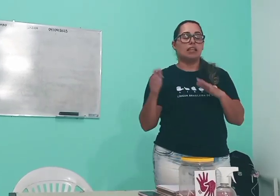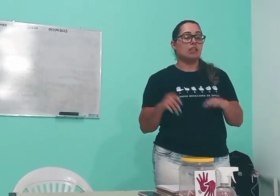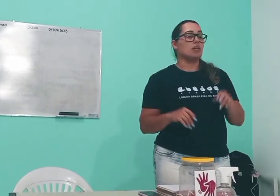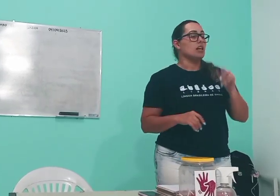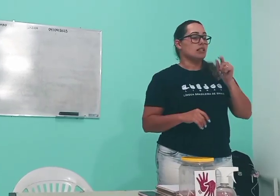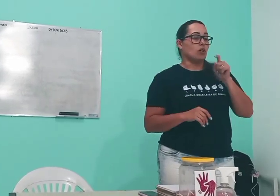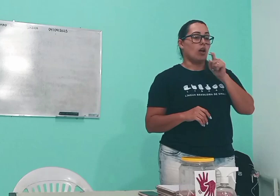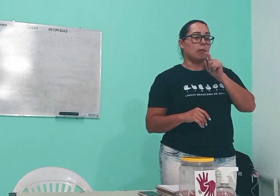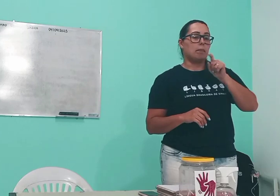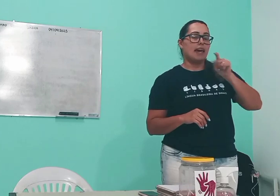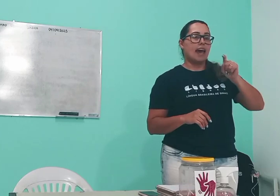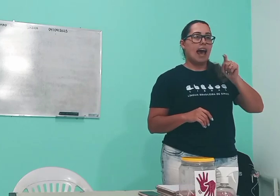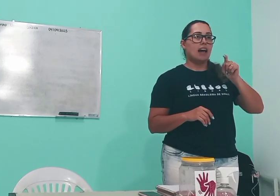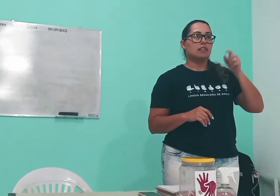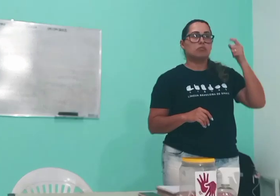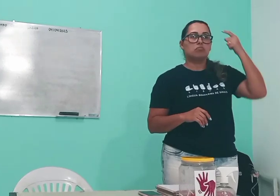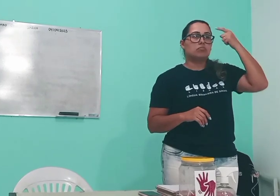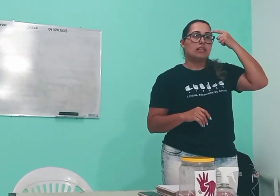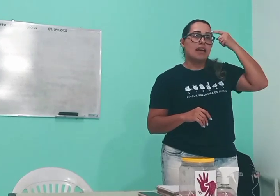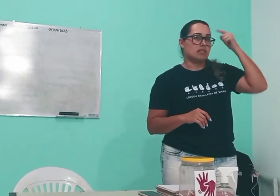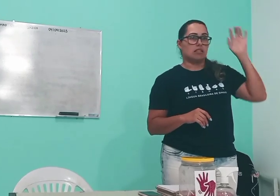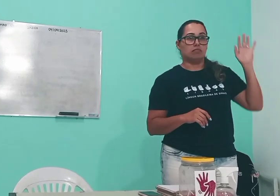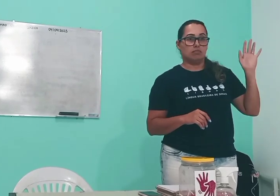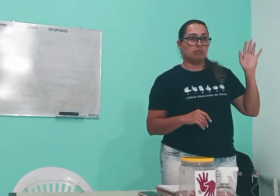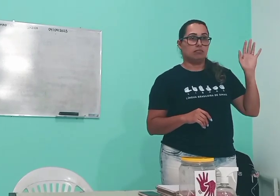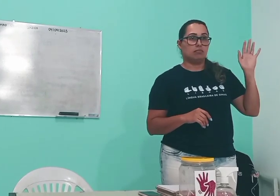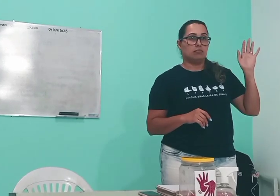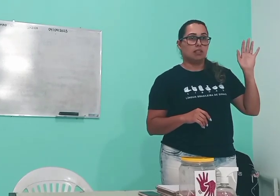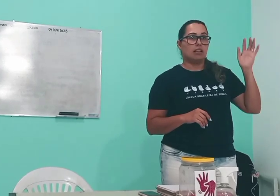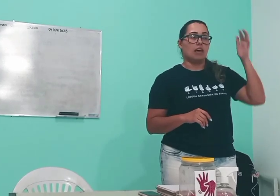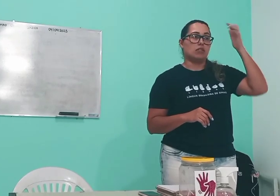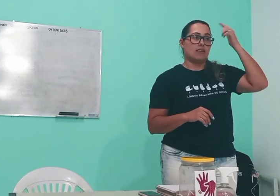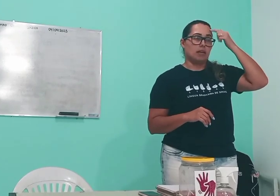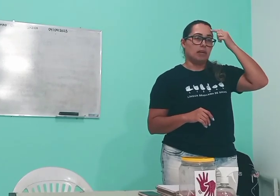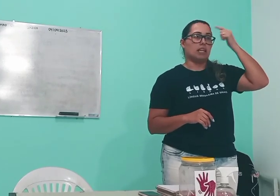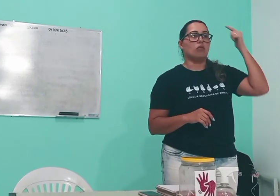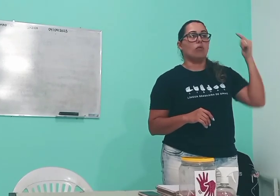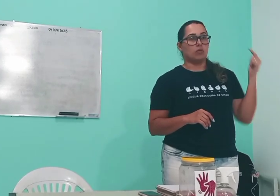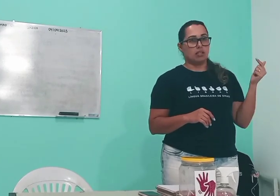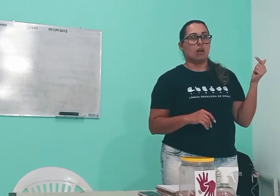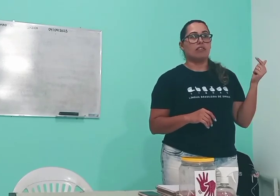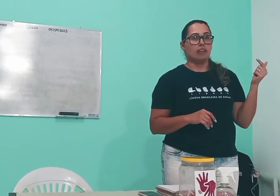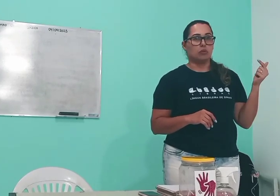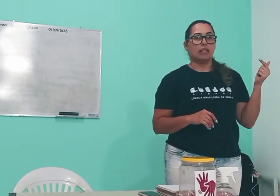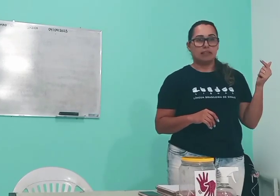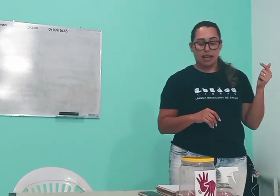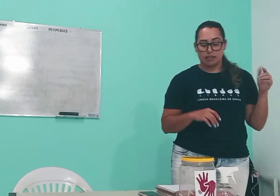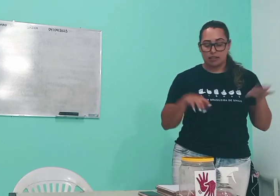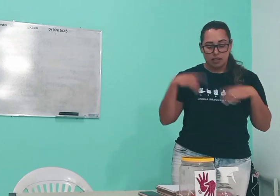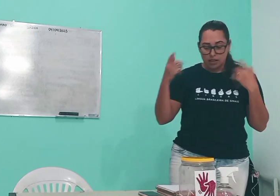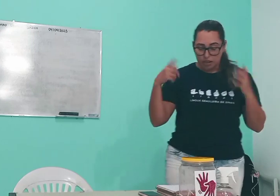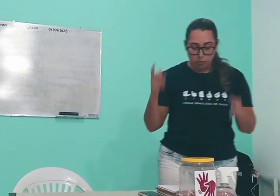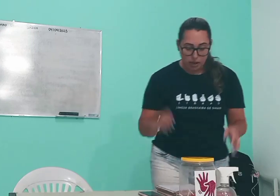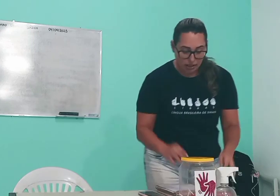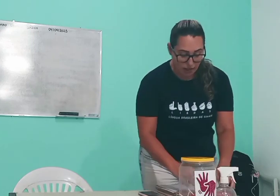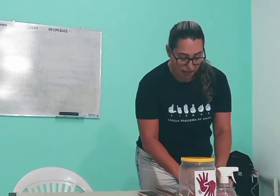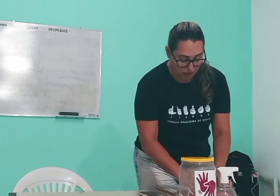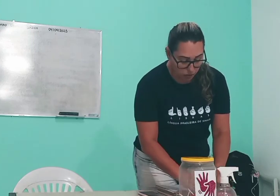isso, você coloca PA, testa. Aí você vai saber que o sinal é feito na testa. E por aí vai, tá